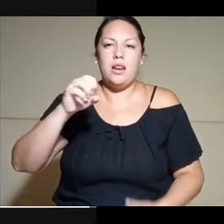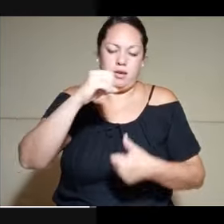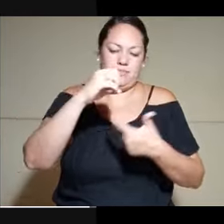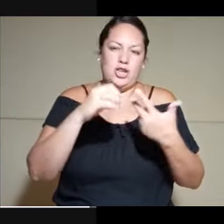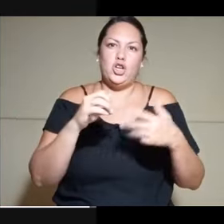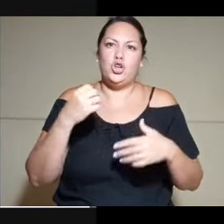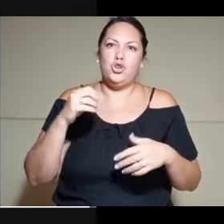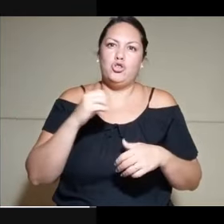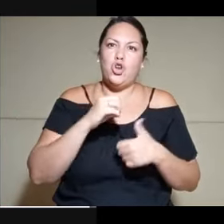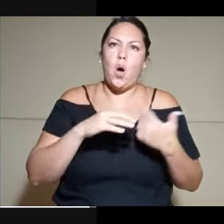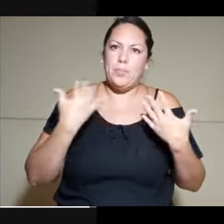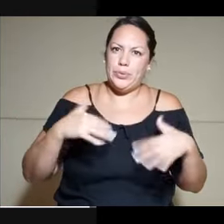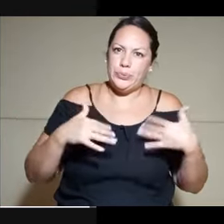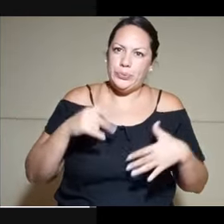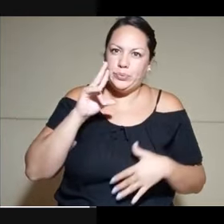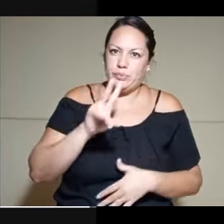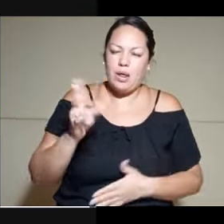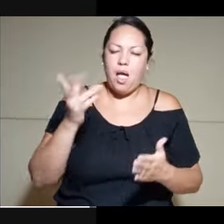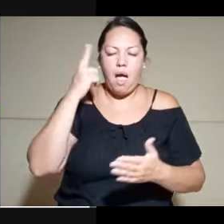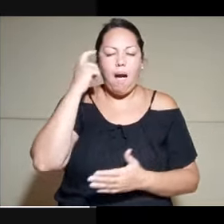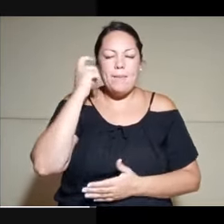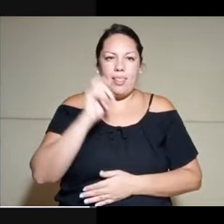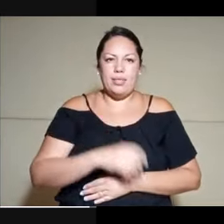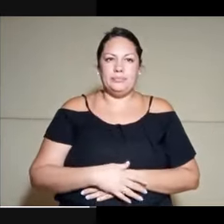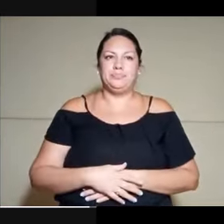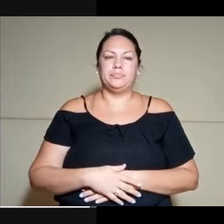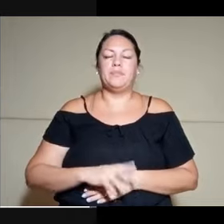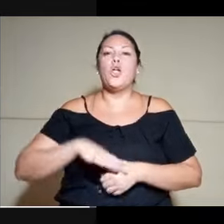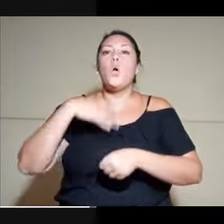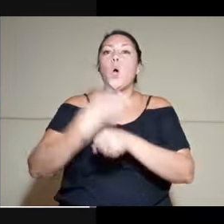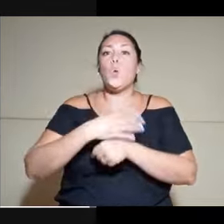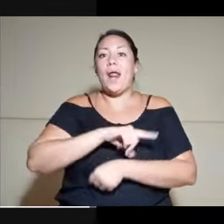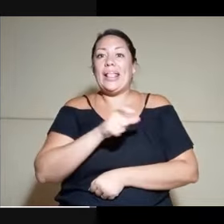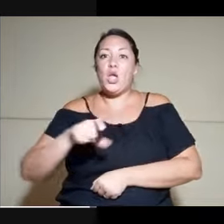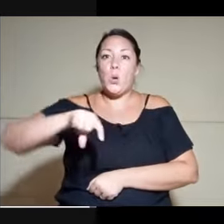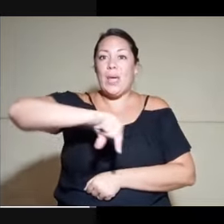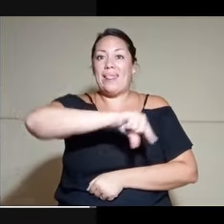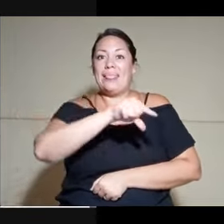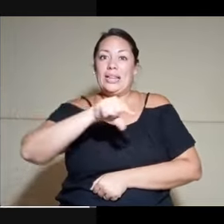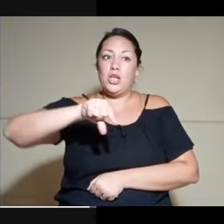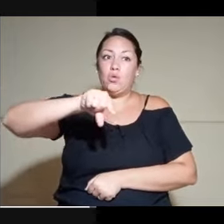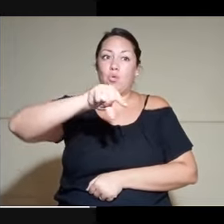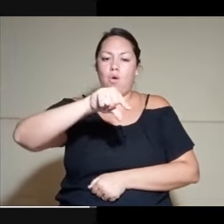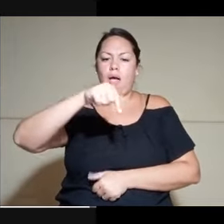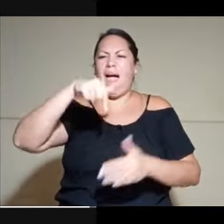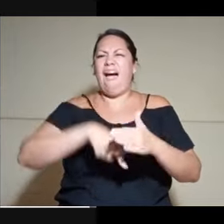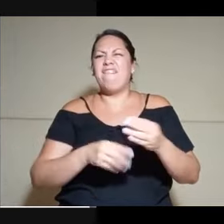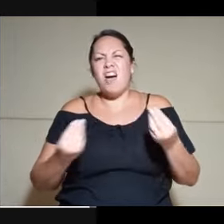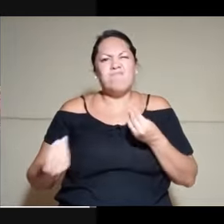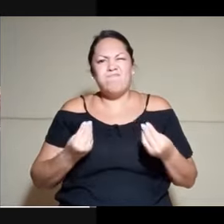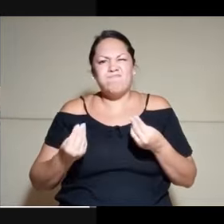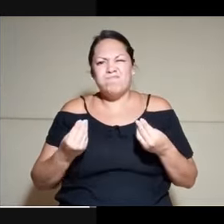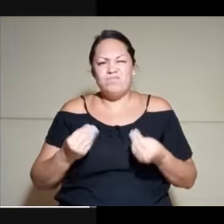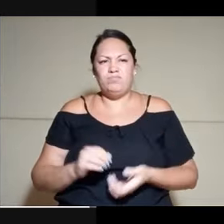O conducto cerebral, o acueducto cerebral. Todos esos nombres tiene. ¿Lo ven? Sí, profe.